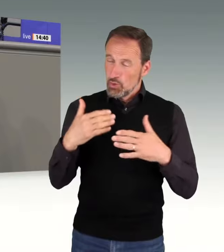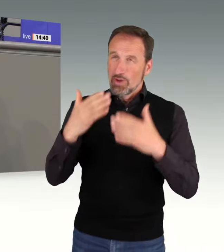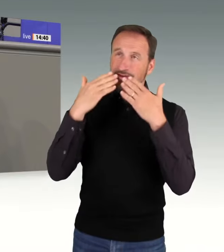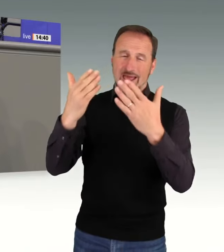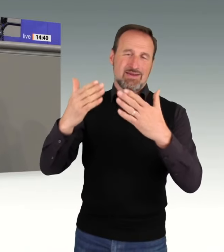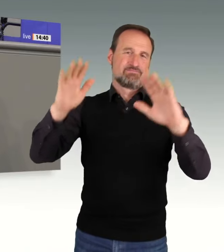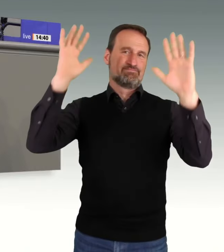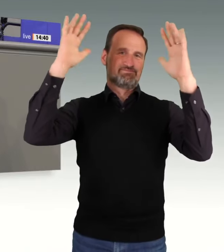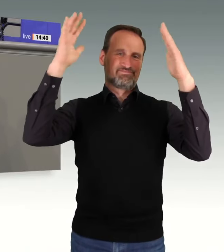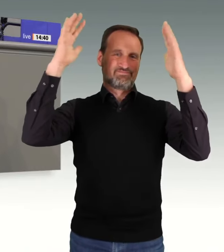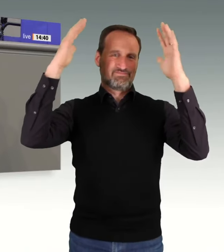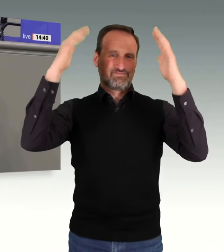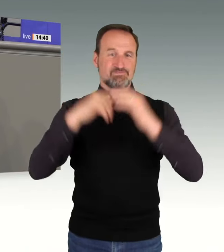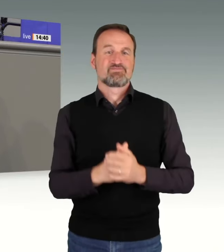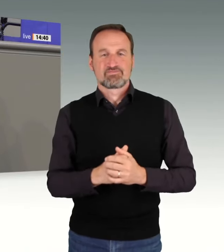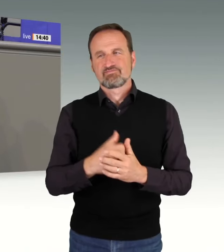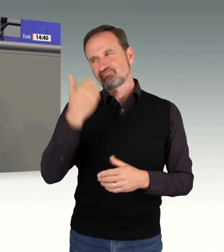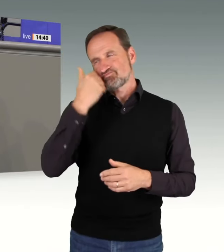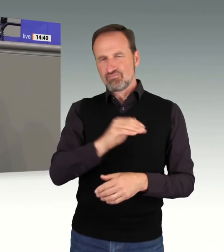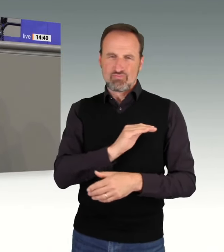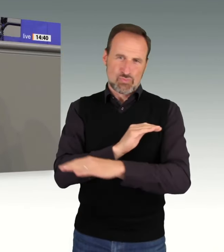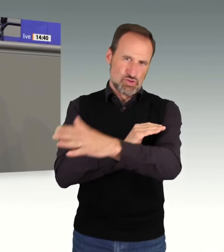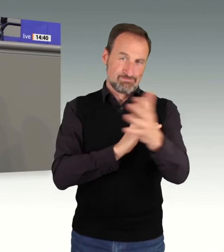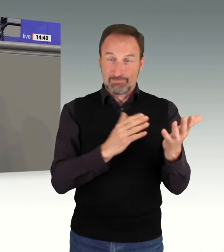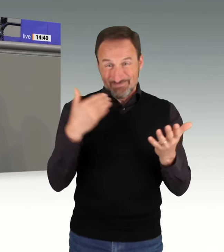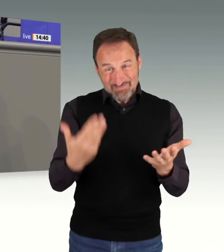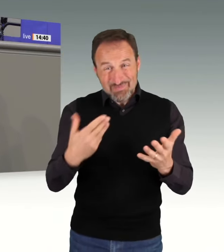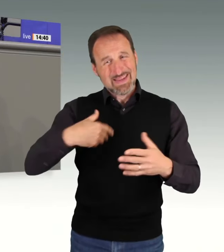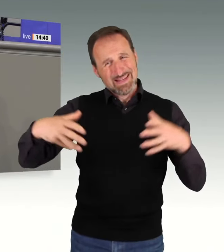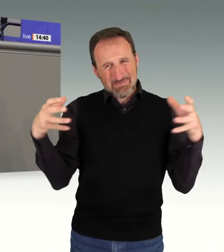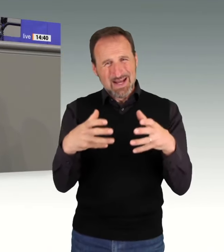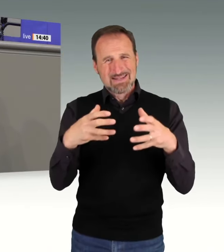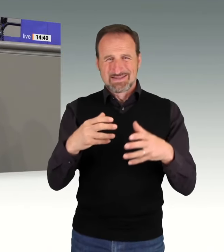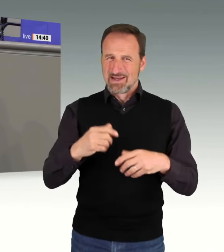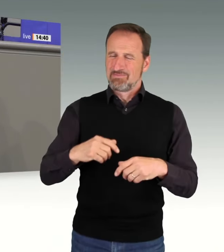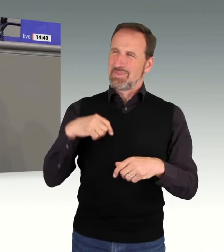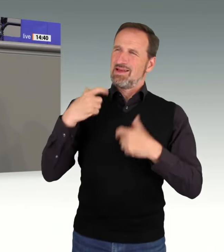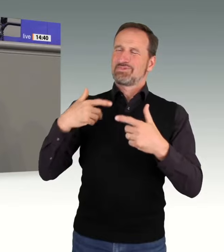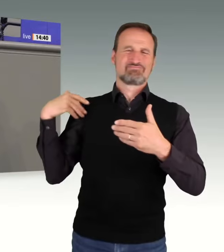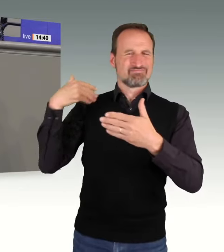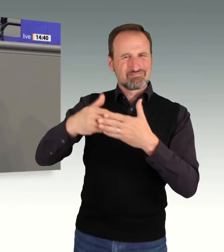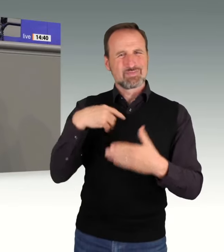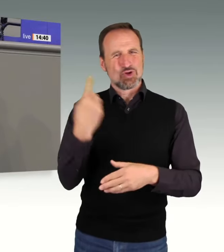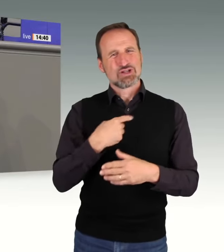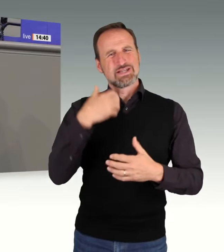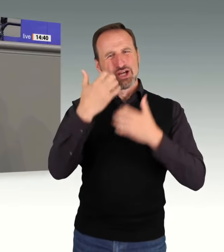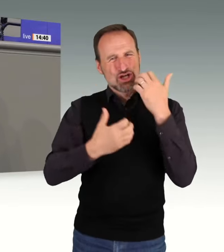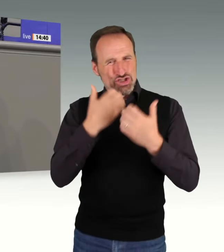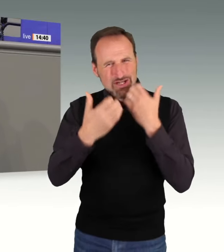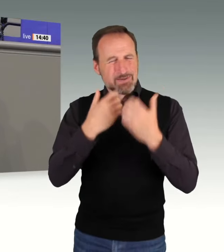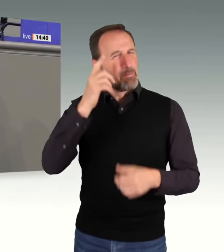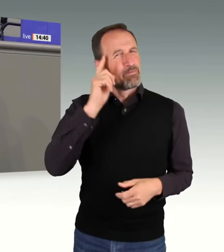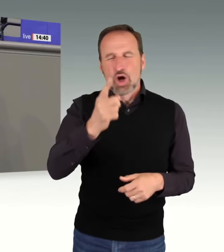Wir verteidigen zusammen die Demokratie in der Ukraine für ganz Europa. Und wir bauen die